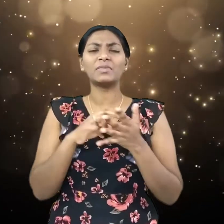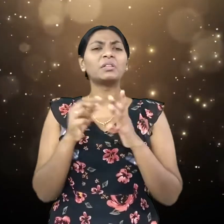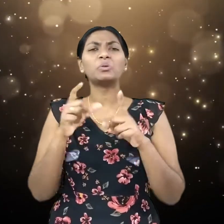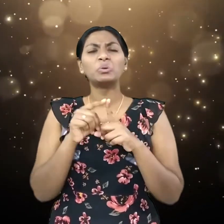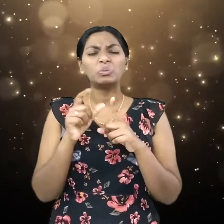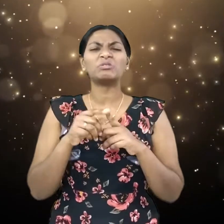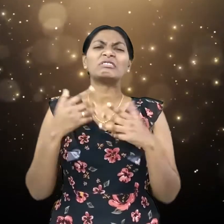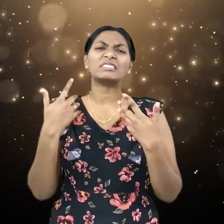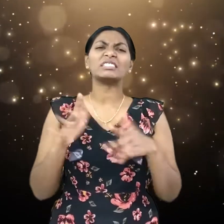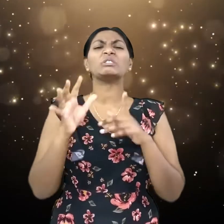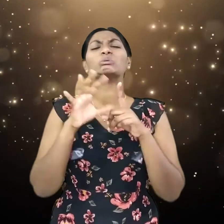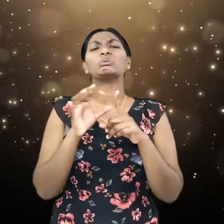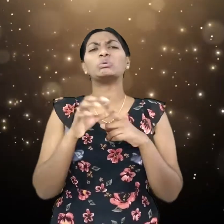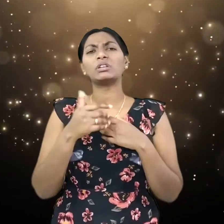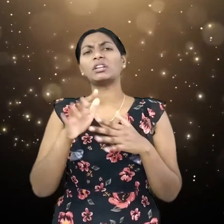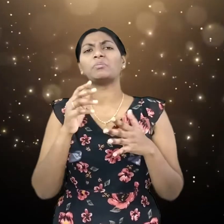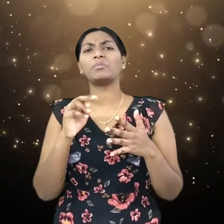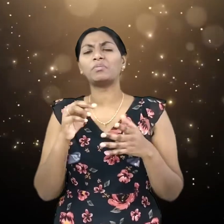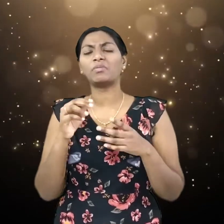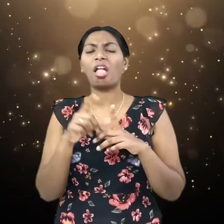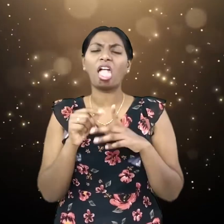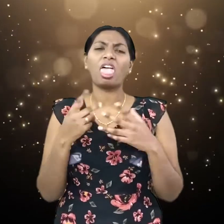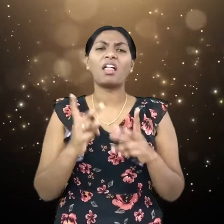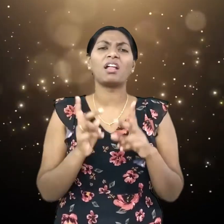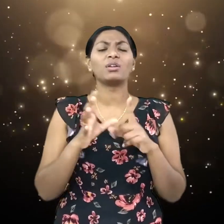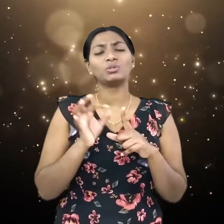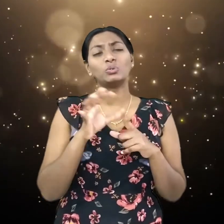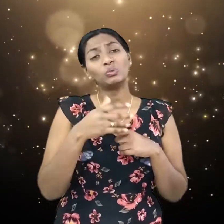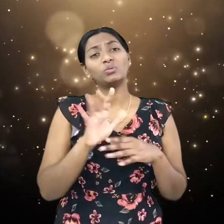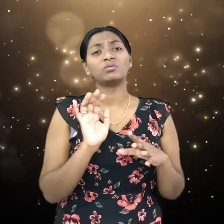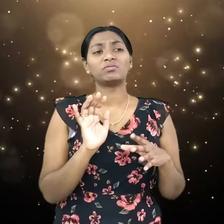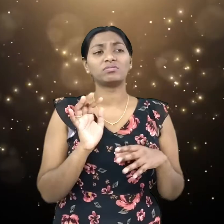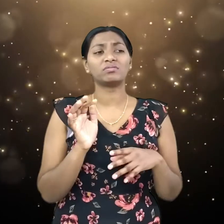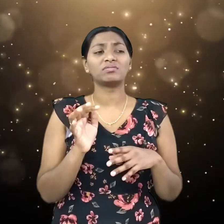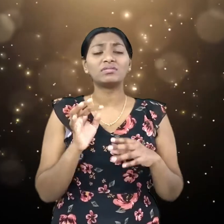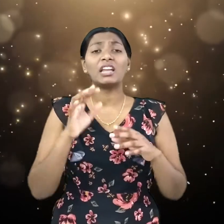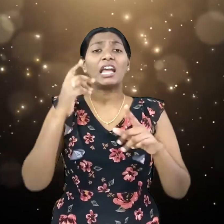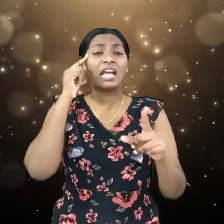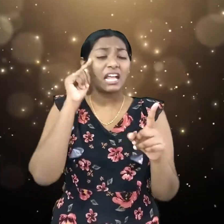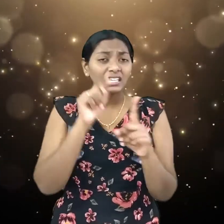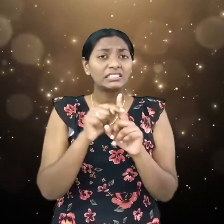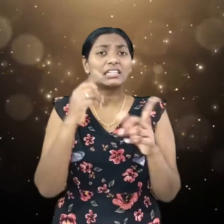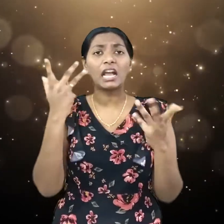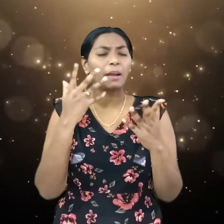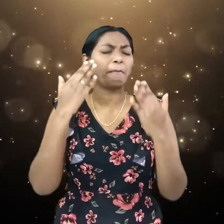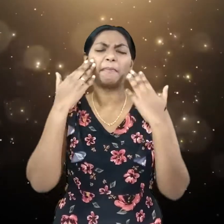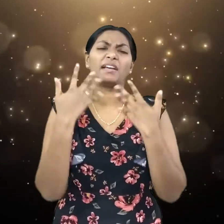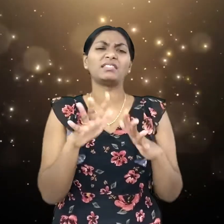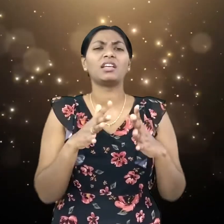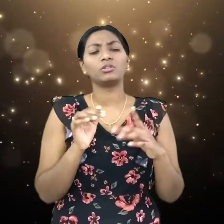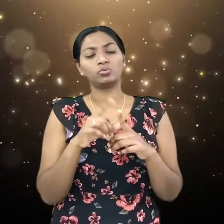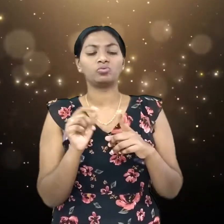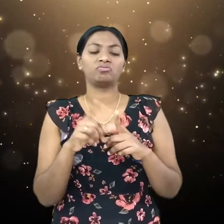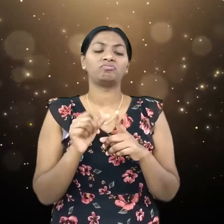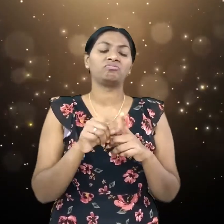फॉर द सेक ऑफ डूइंग, वो केवल करने के लिए करते हैं, उन्हें उसके पीछे का उद्देश्य नहीं पता